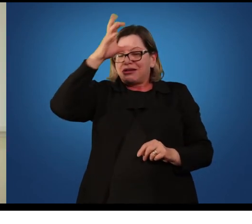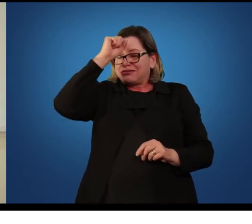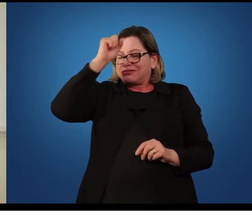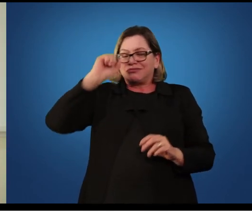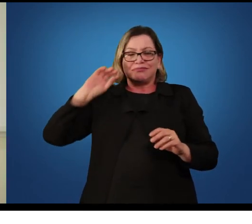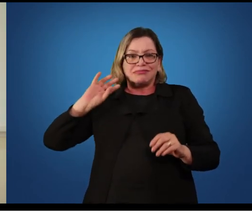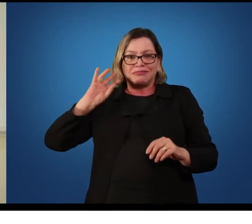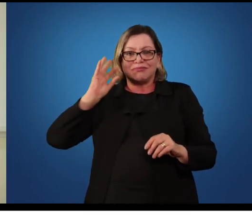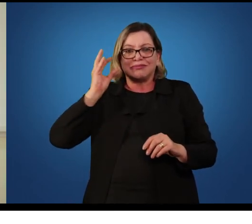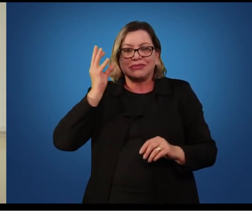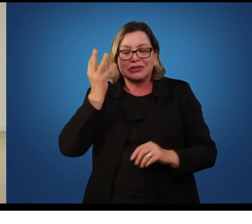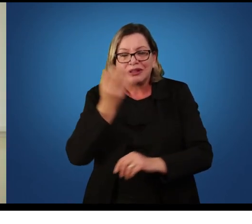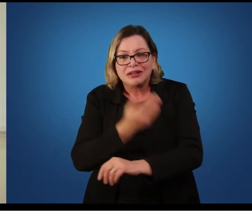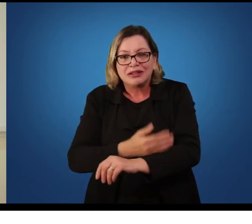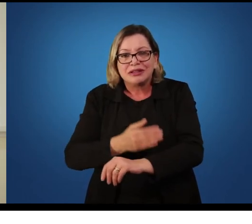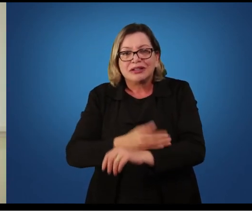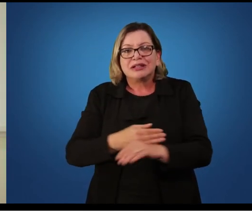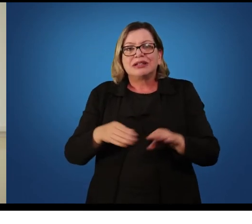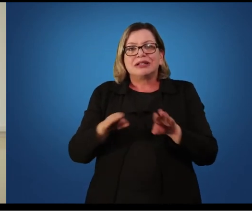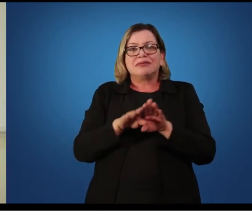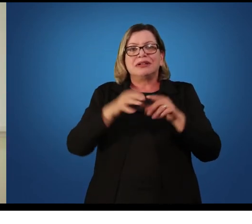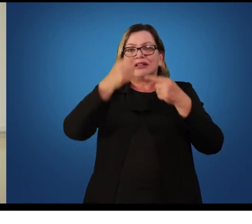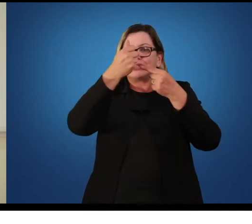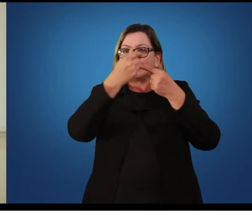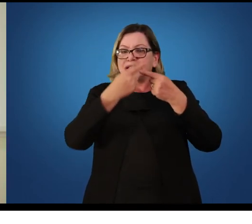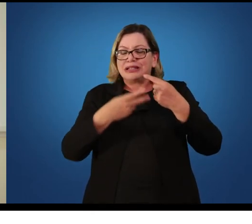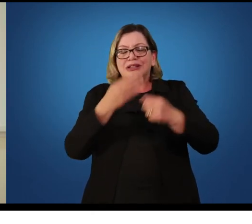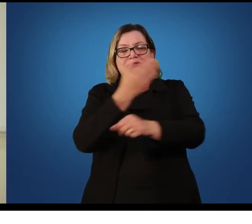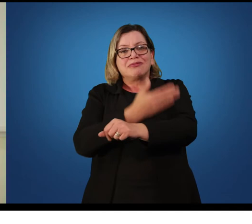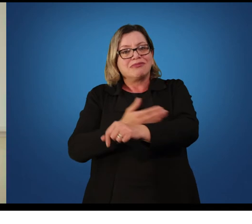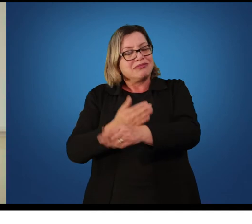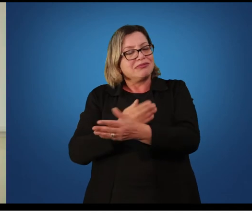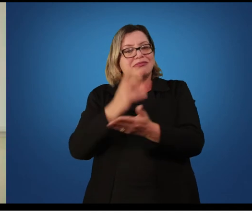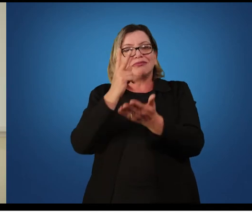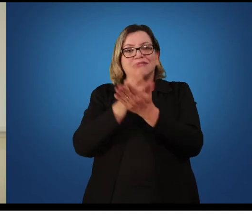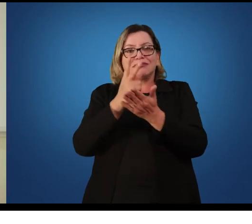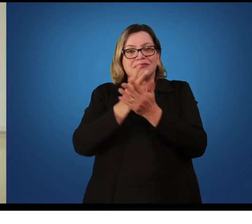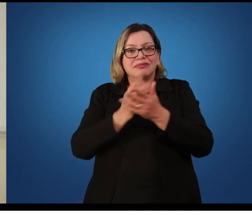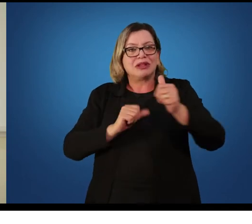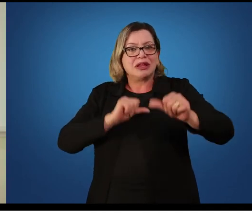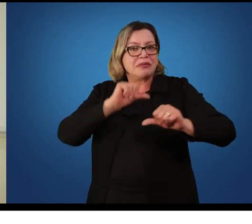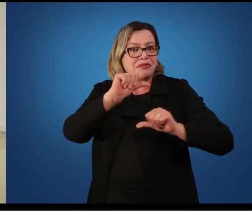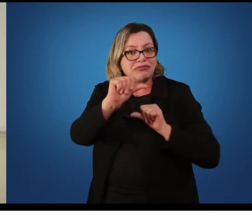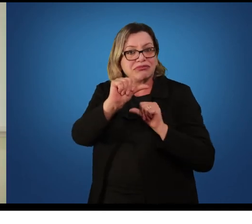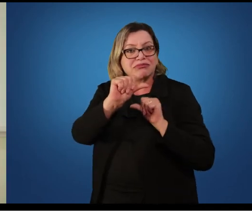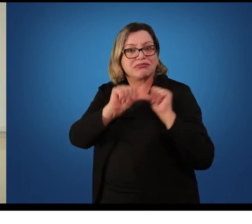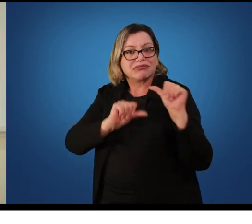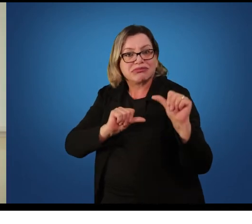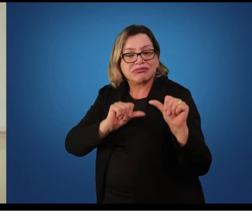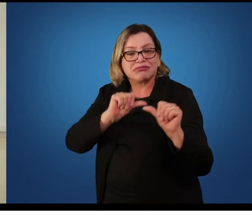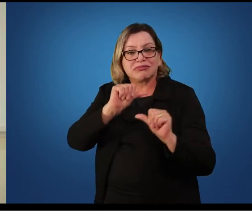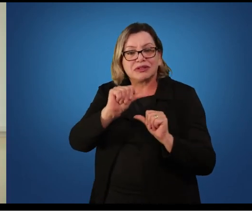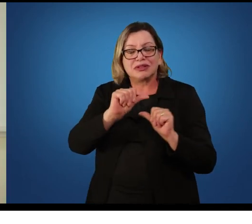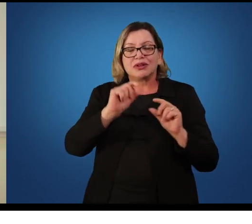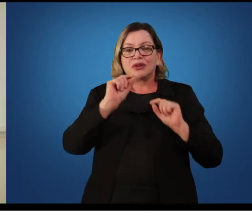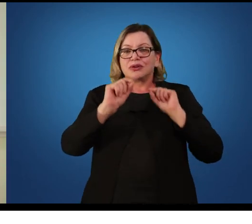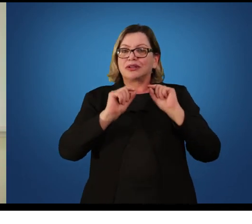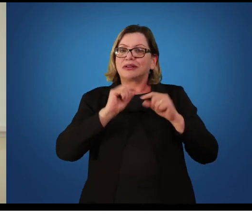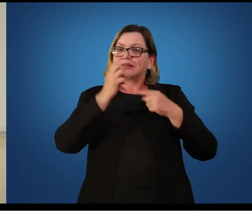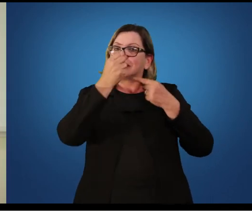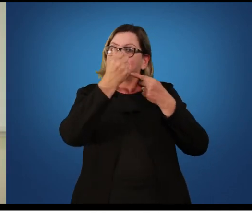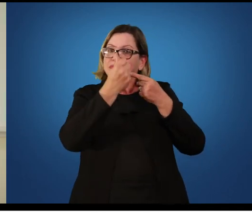né? E nele as características comportamentais estão sempre se alterando que são essas características